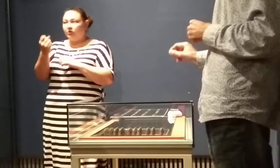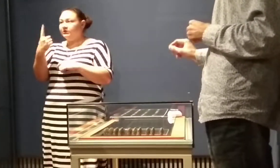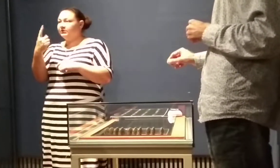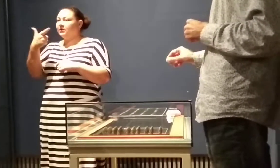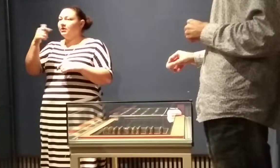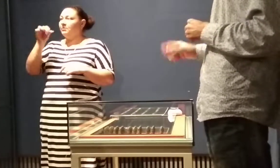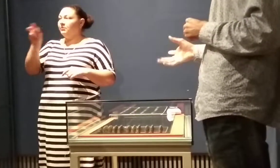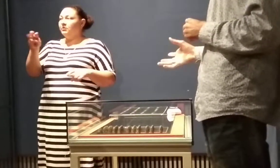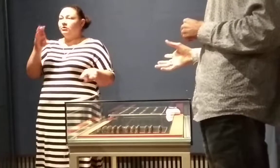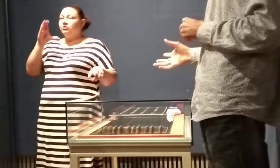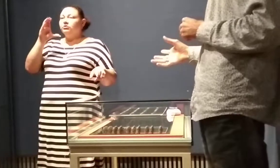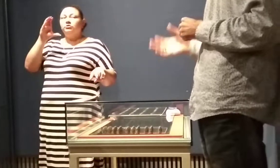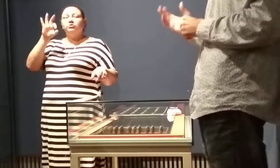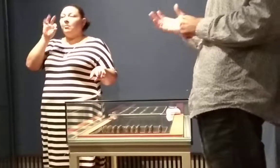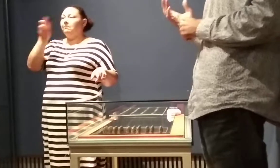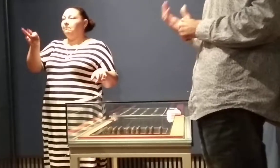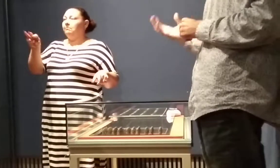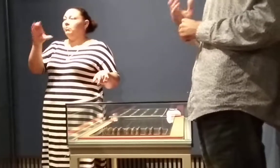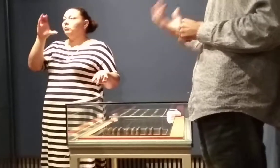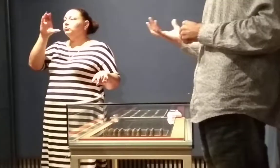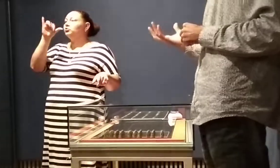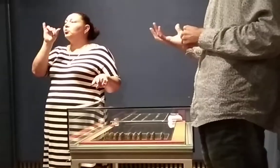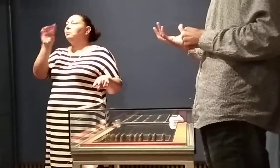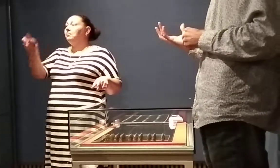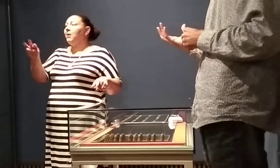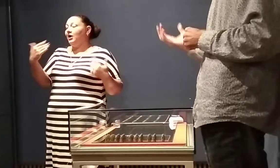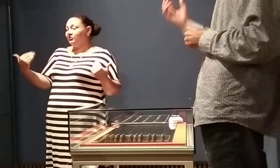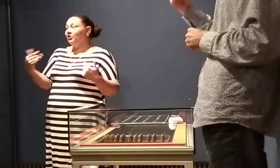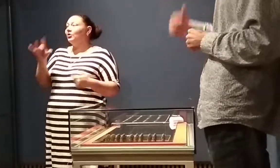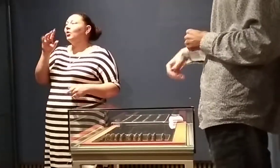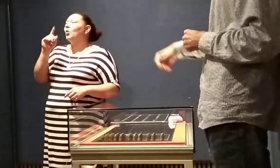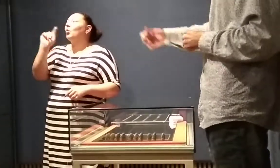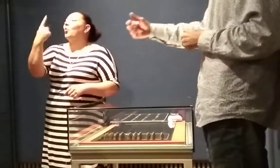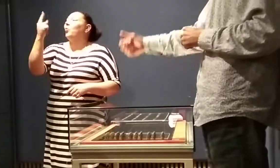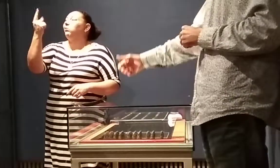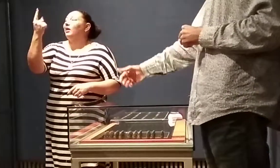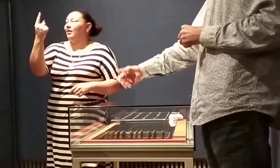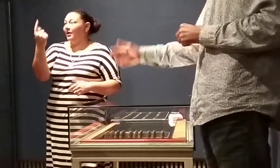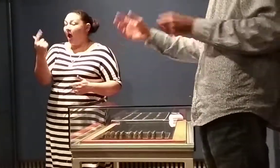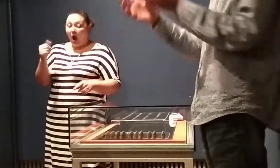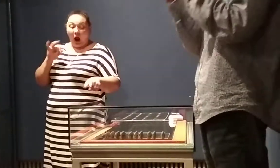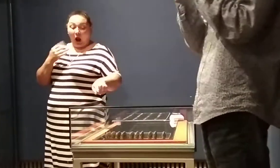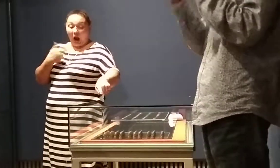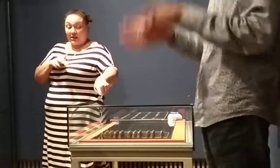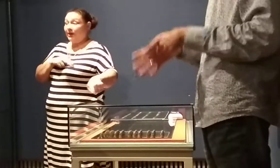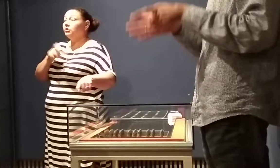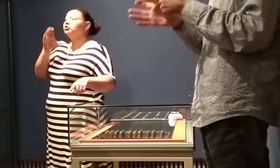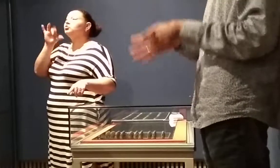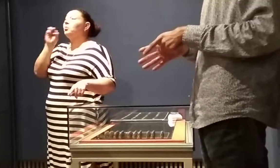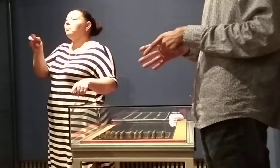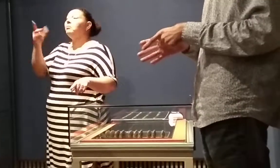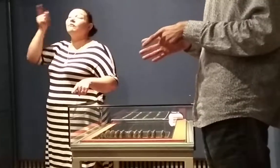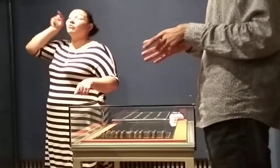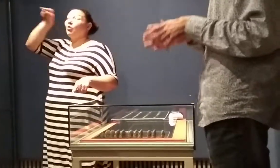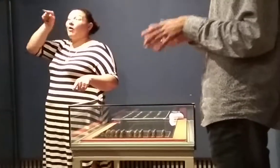суммы, как сегодня в старском рубле. Только тогда сумм это слидок серебра для какой